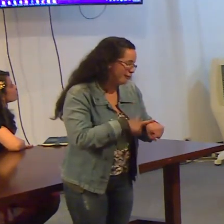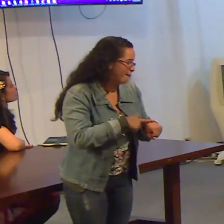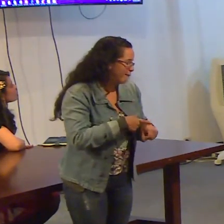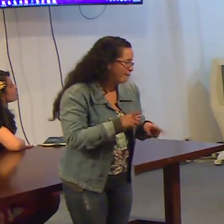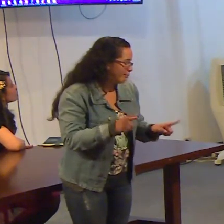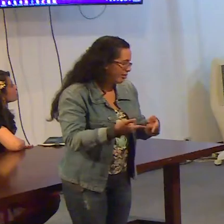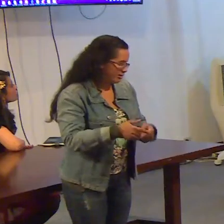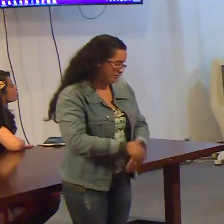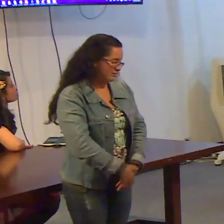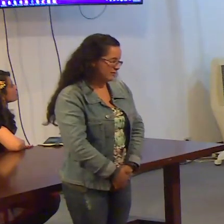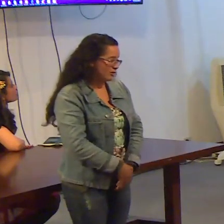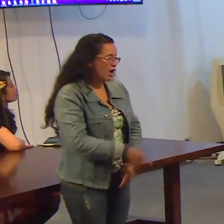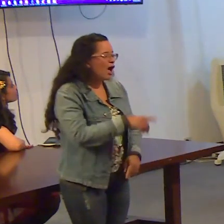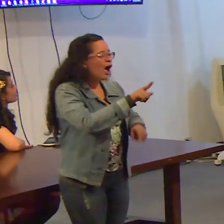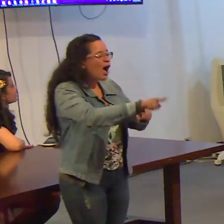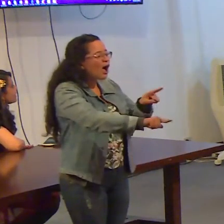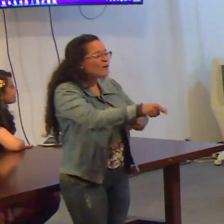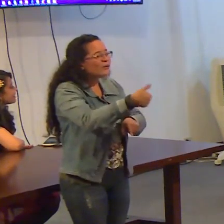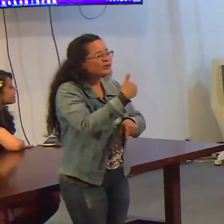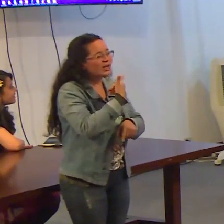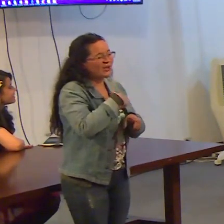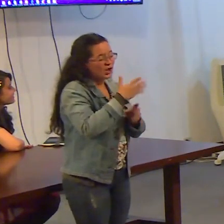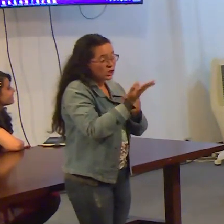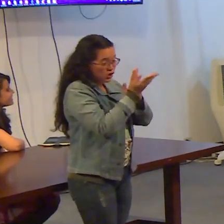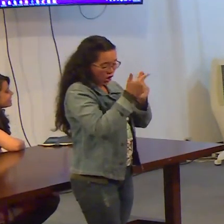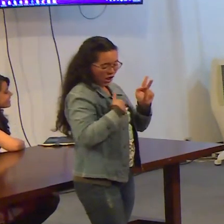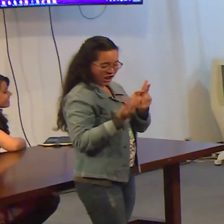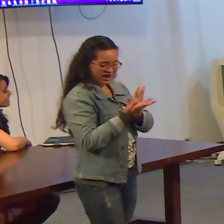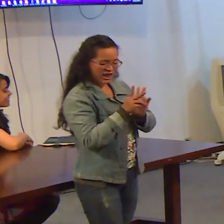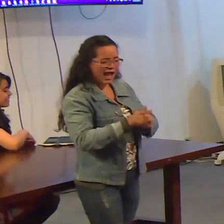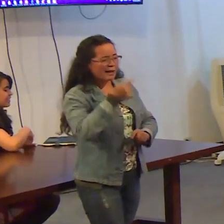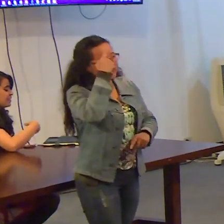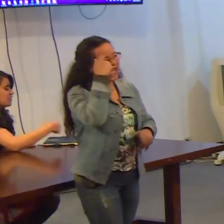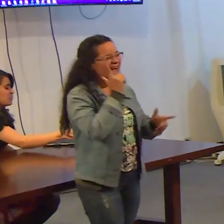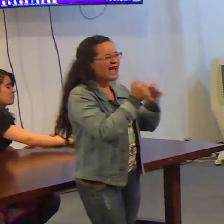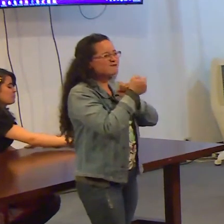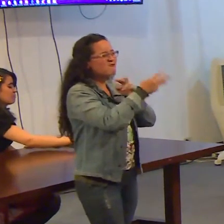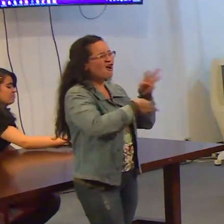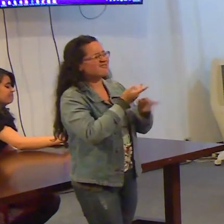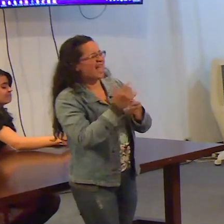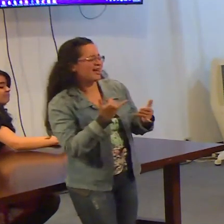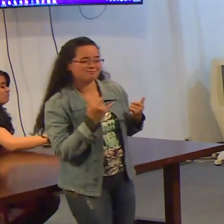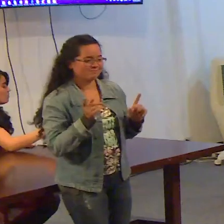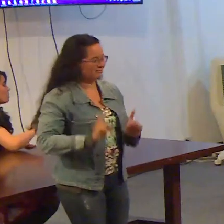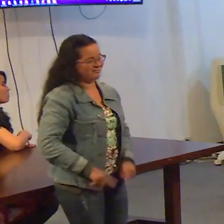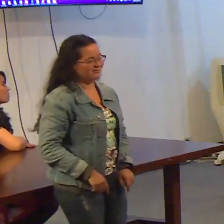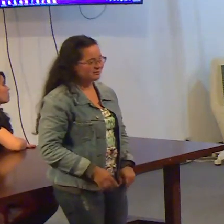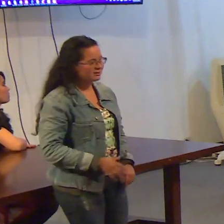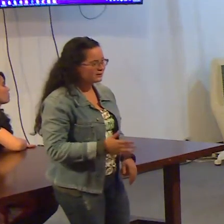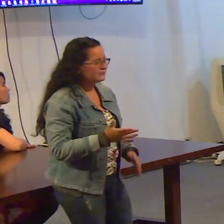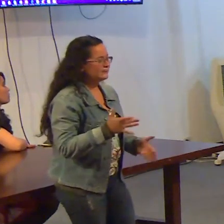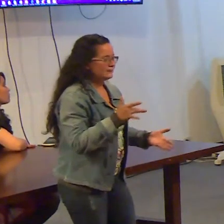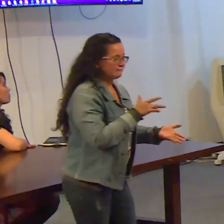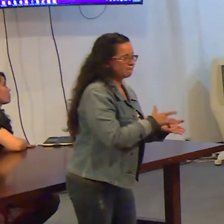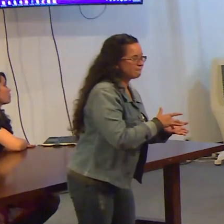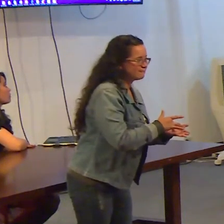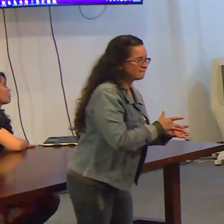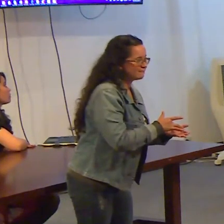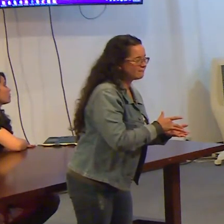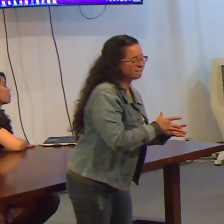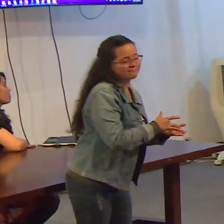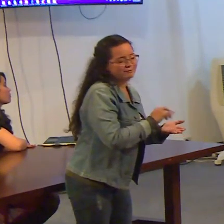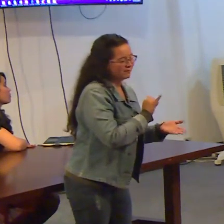uno cuando es estudiante cree que cambia el mundo, pero se da cuenta que cuando regresa, las tradiciones vuelven, porque a los